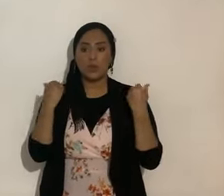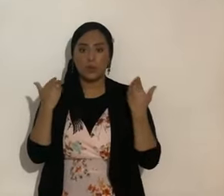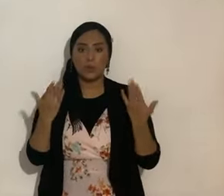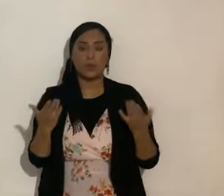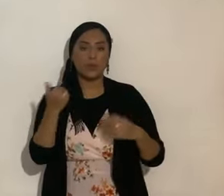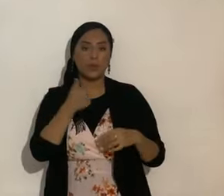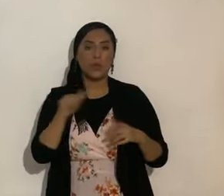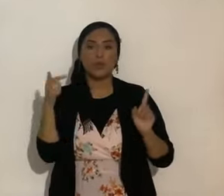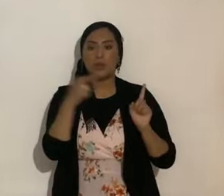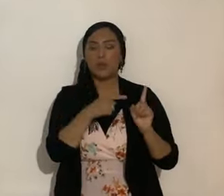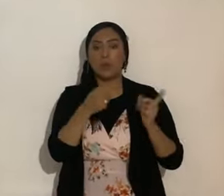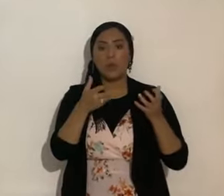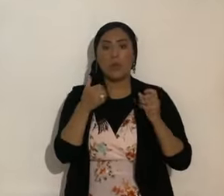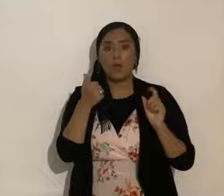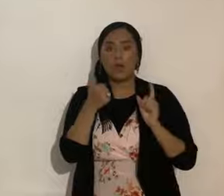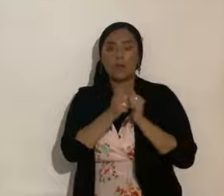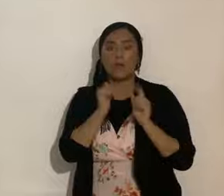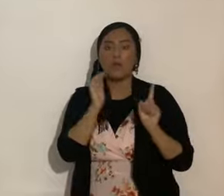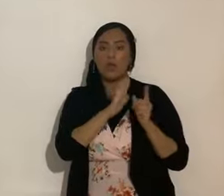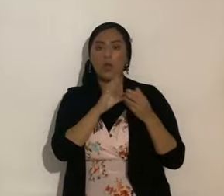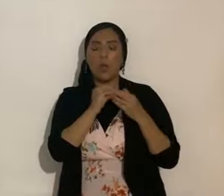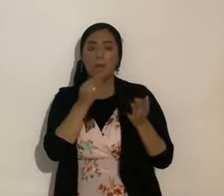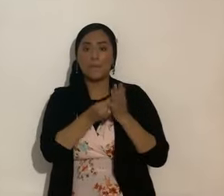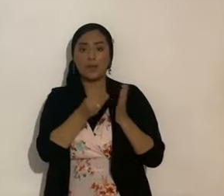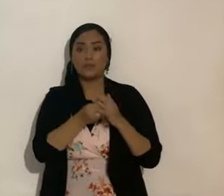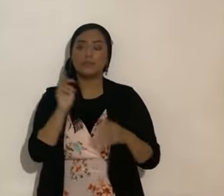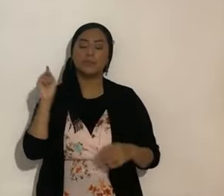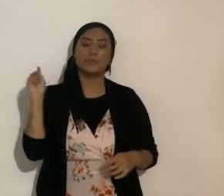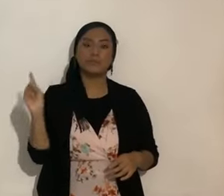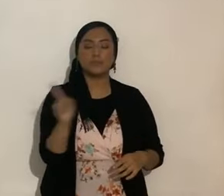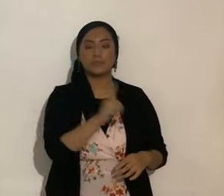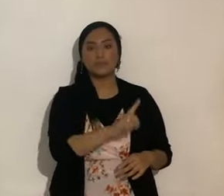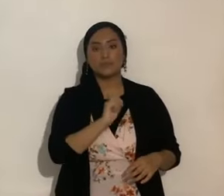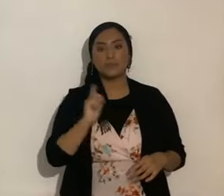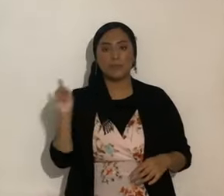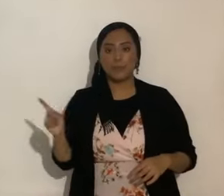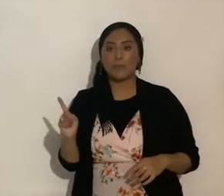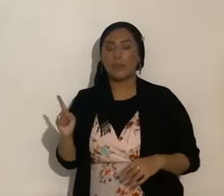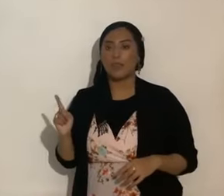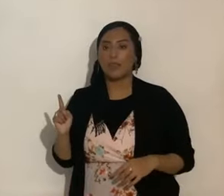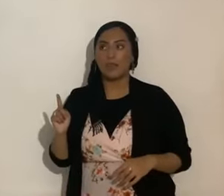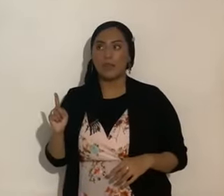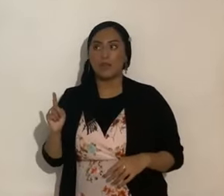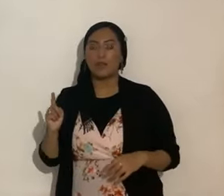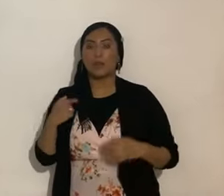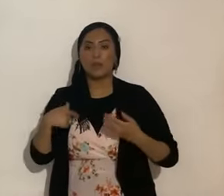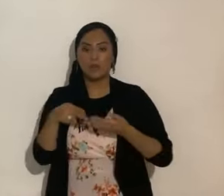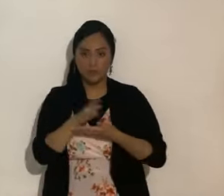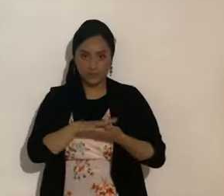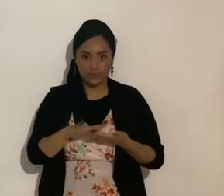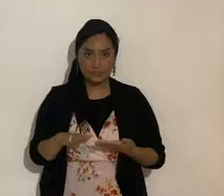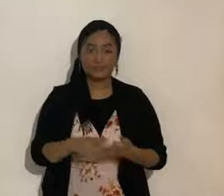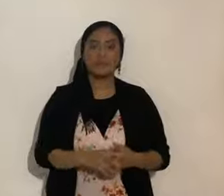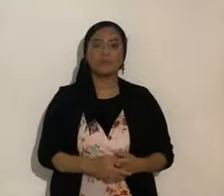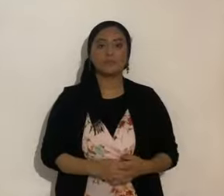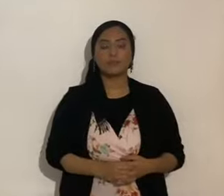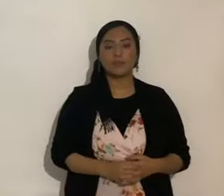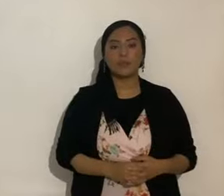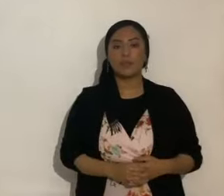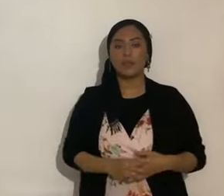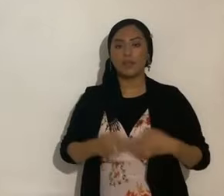lo que quisiera con su dinero. Y es que cada uno de nosotros, siendo kadoshim, siendo